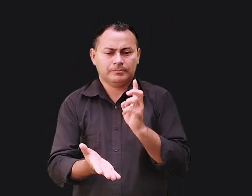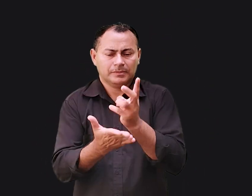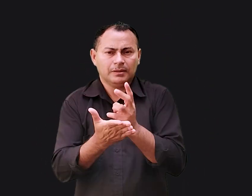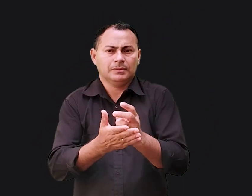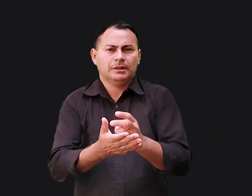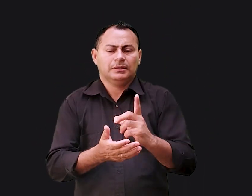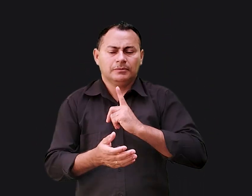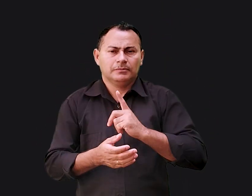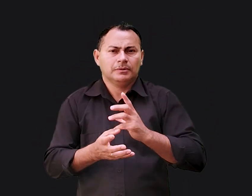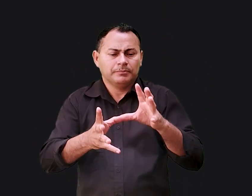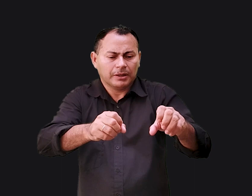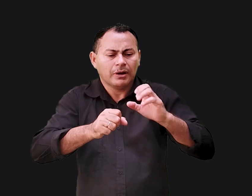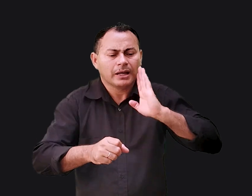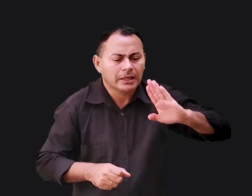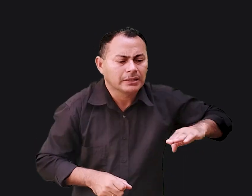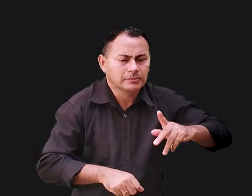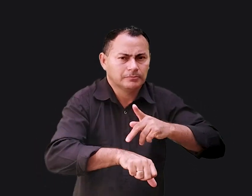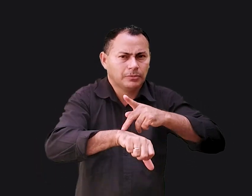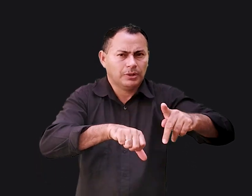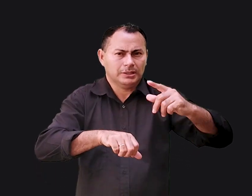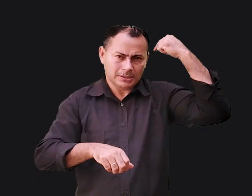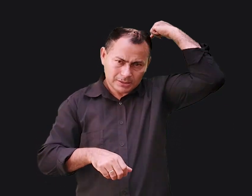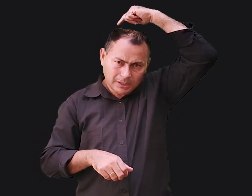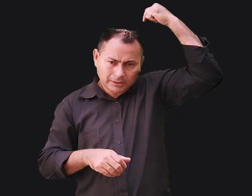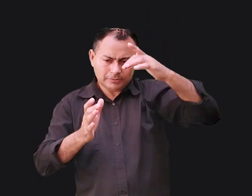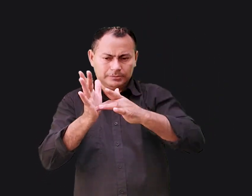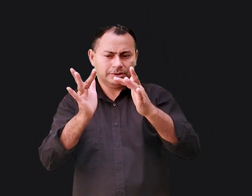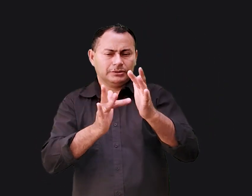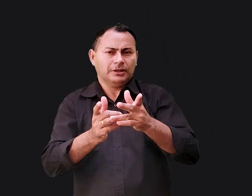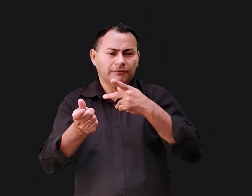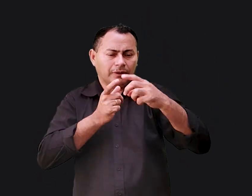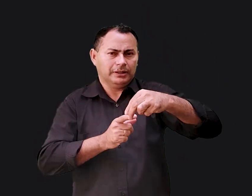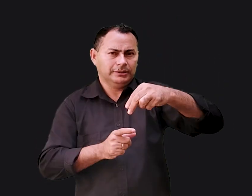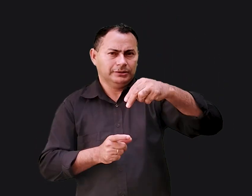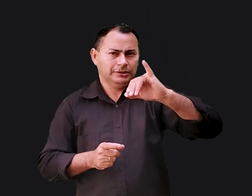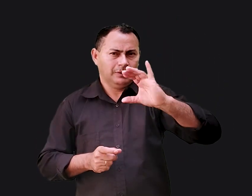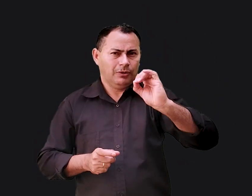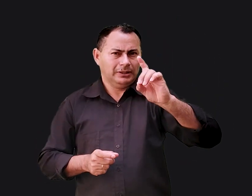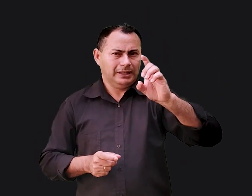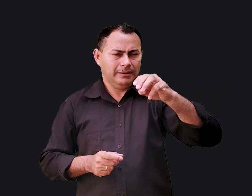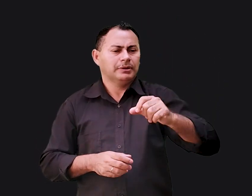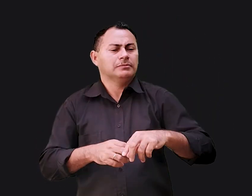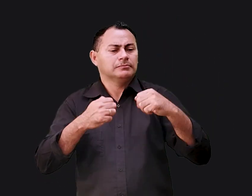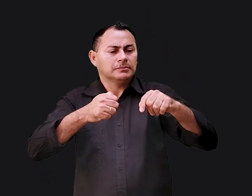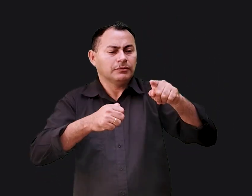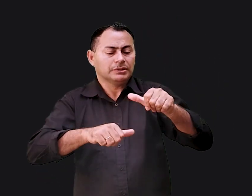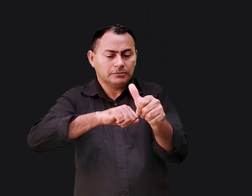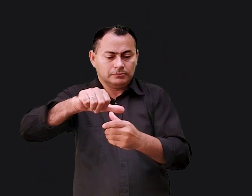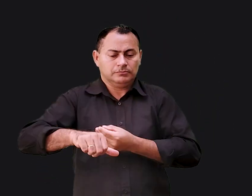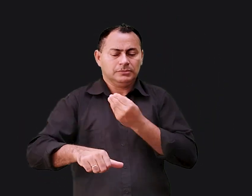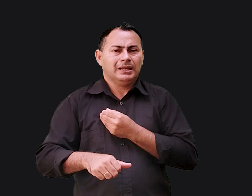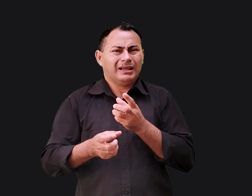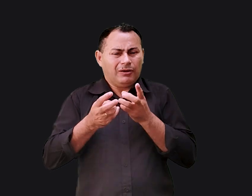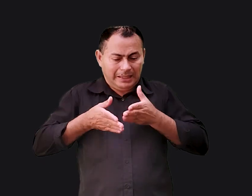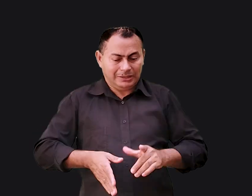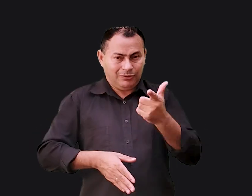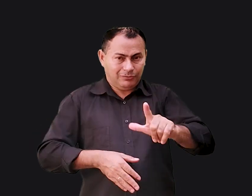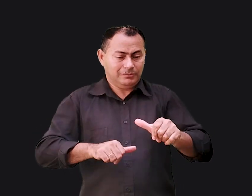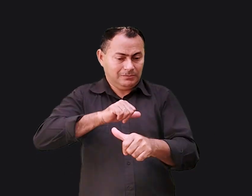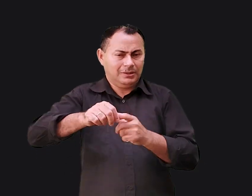Sempre tomamos as crianças como puras, santas. Jesus disse a Nicodemos, é necessário que vocês nasçam de novo. Você não